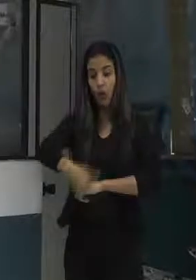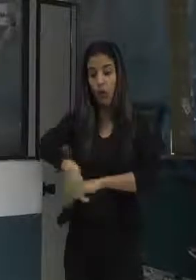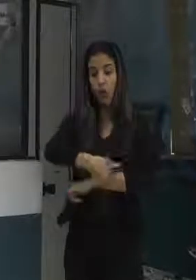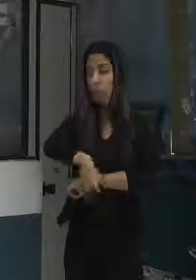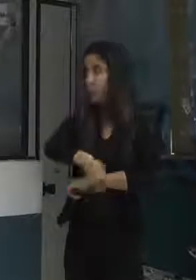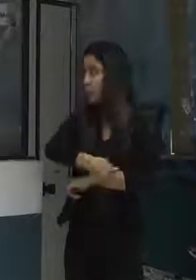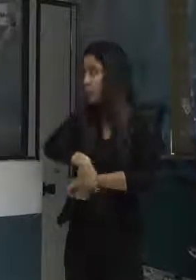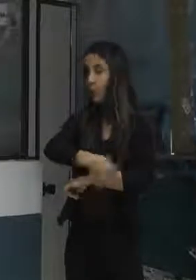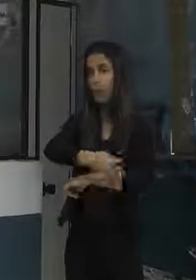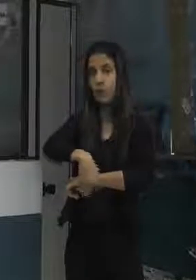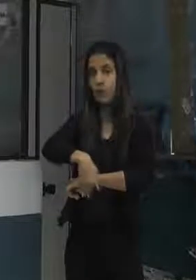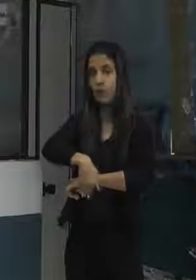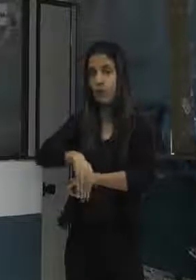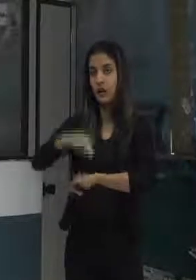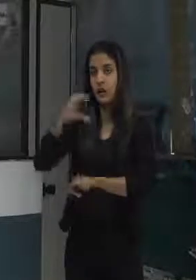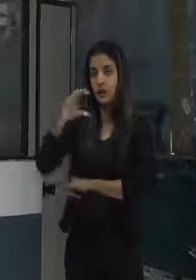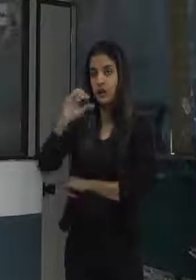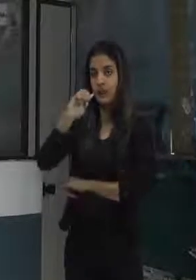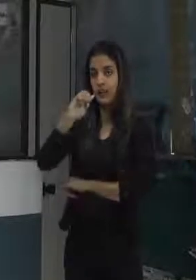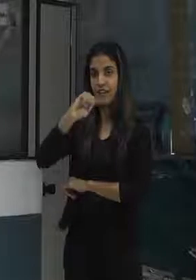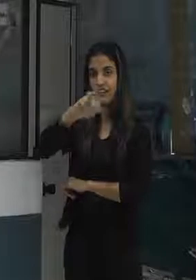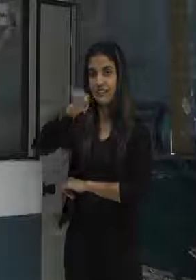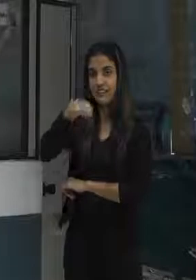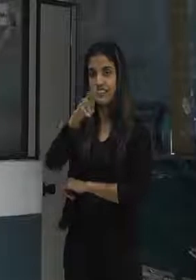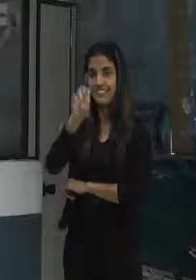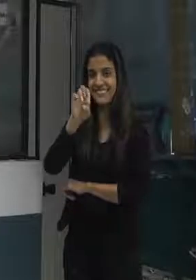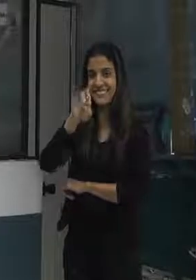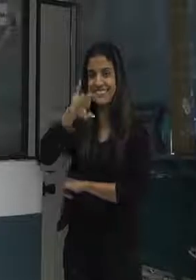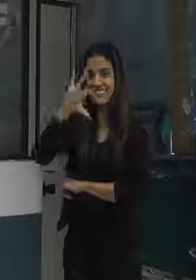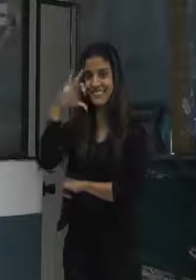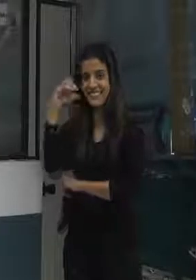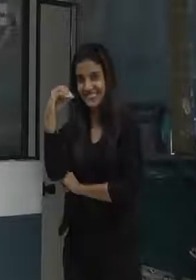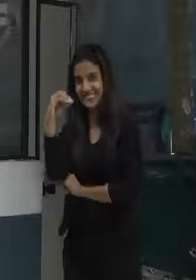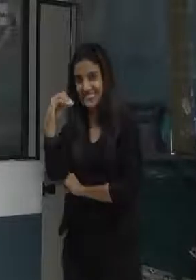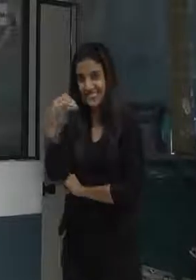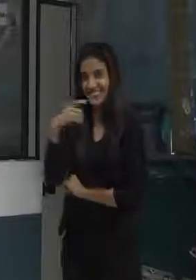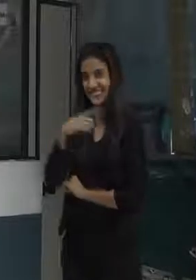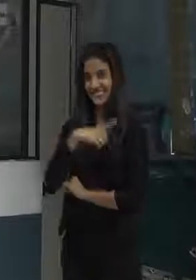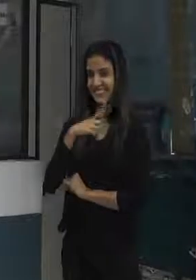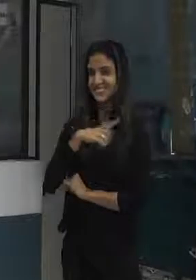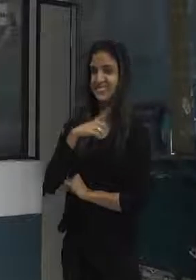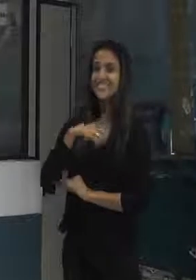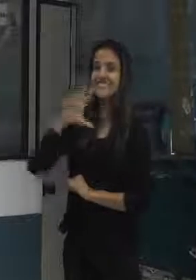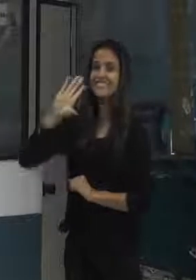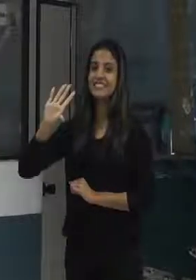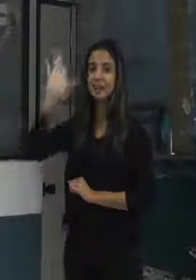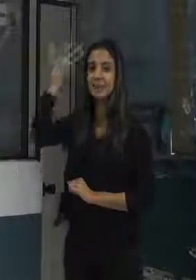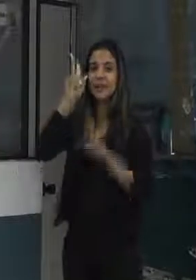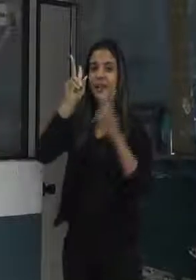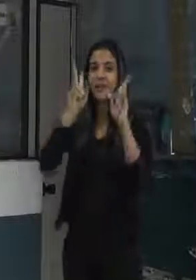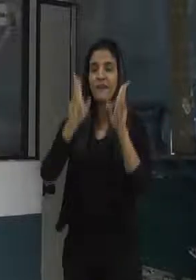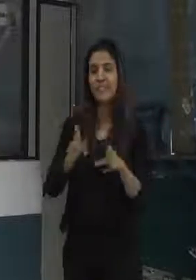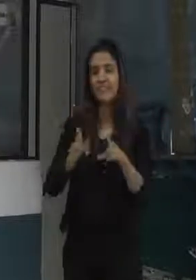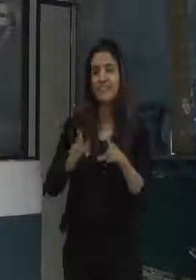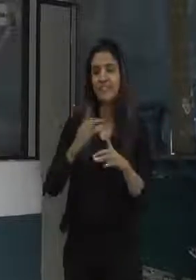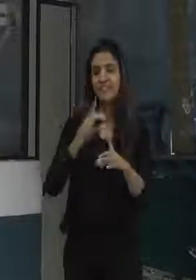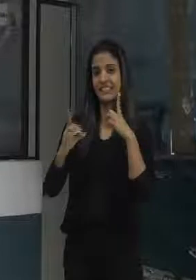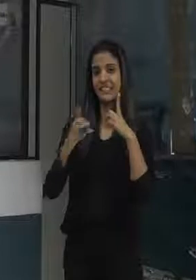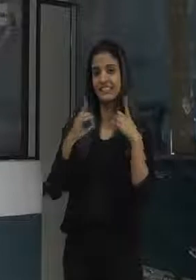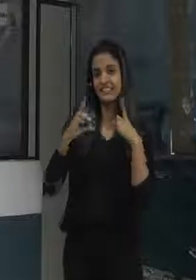Rui do Cajueiro, está para acontecer a mesma coisa que aconteceu na Avenida Palmares.